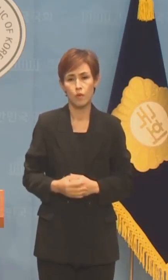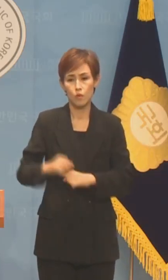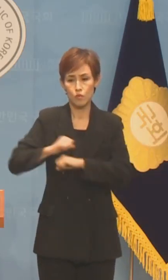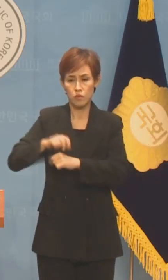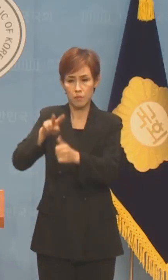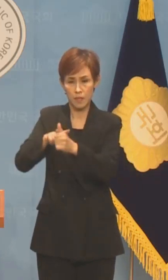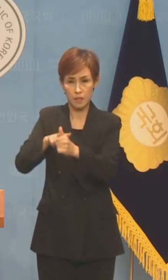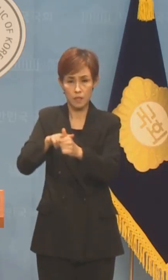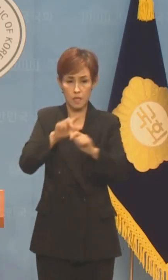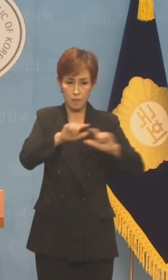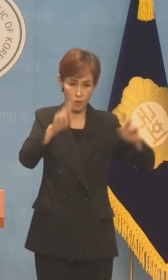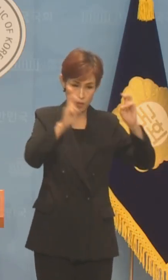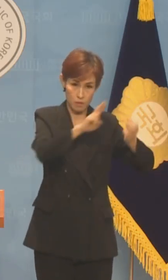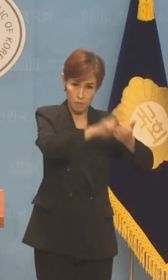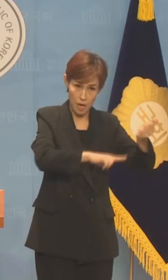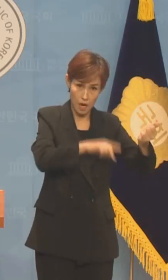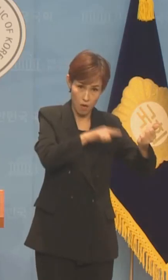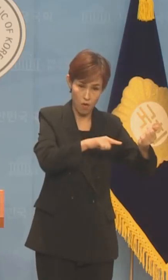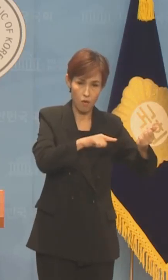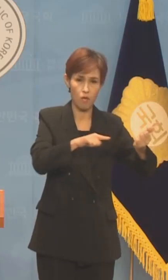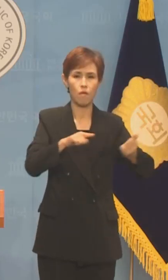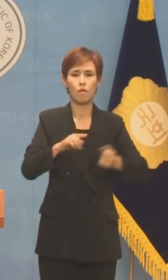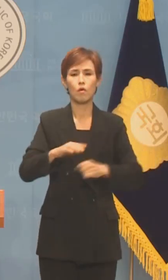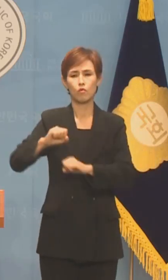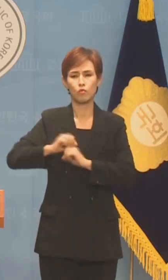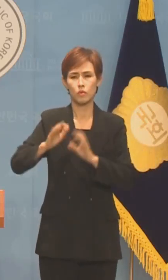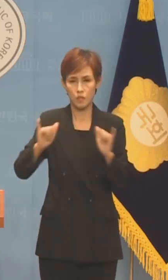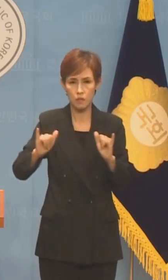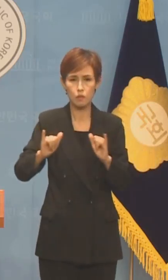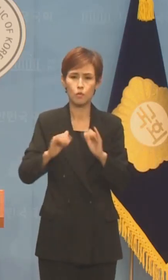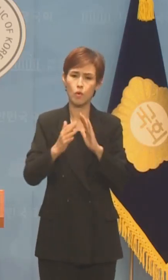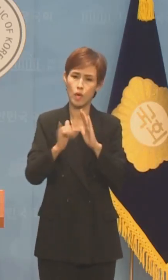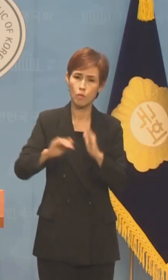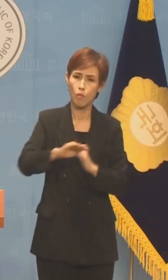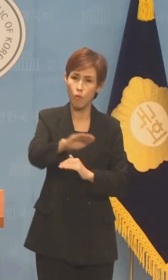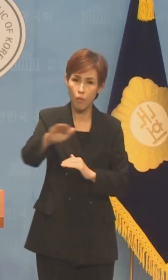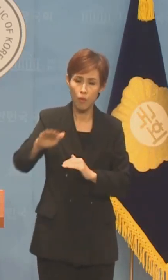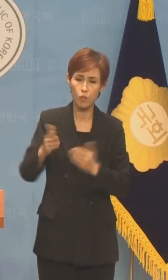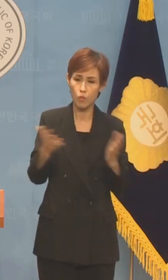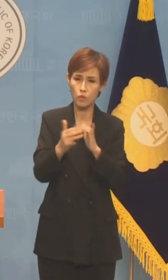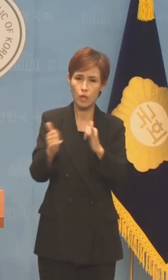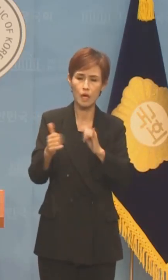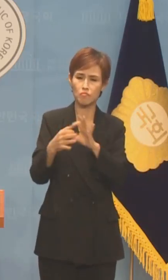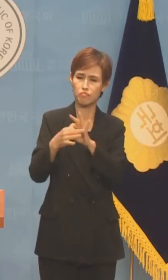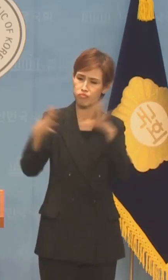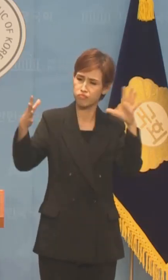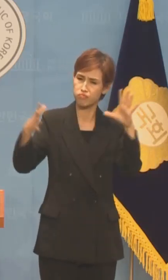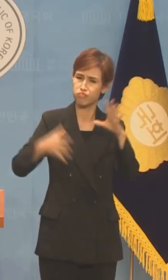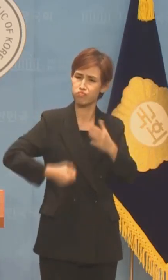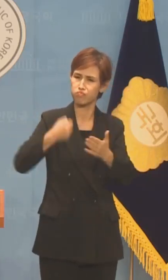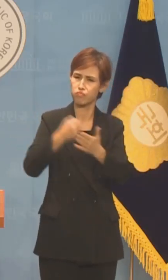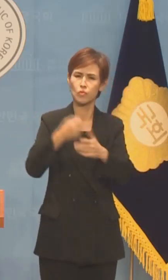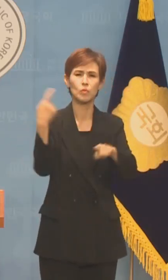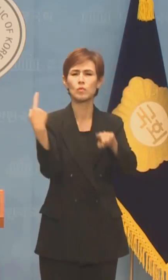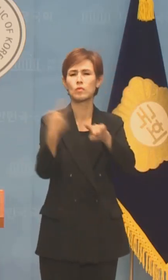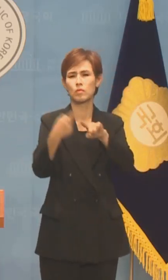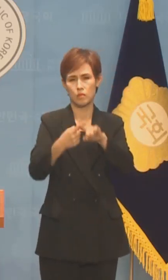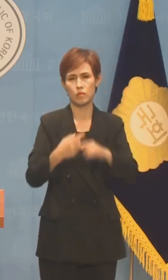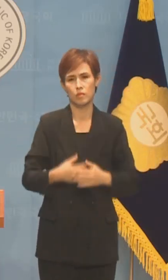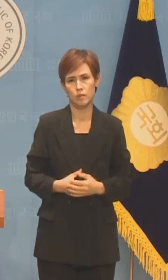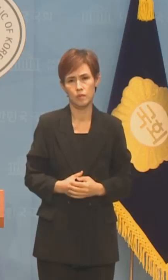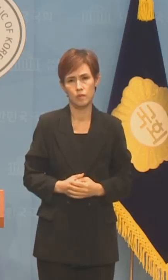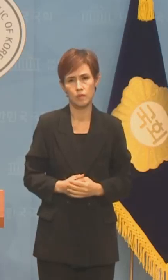군마트 민영화는 마트를 저렴하게 이용하는 장병들과 노동자를 전혀 고려하지 않은 무책임한 결정입니다.